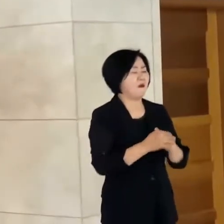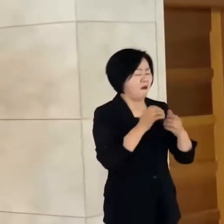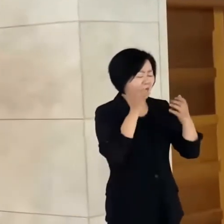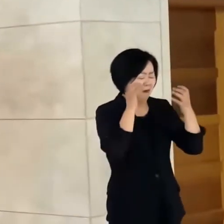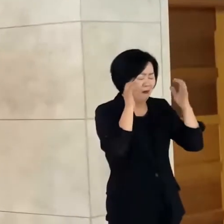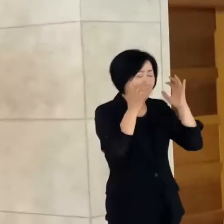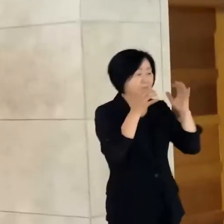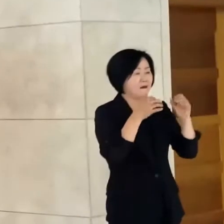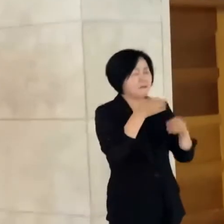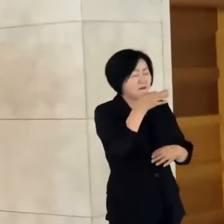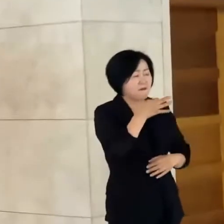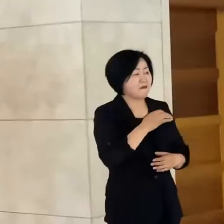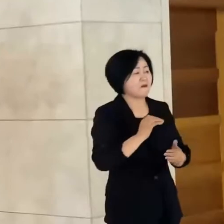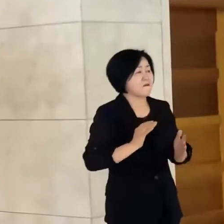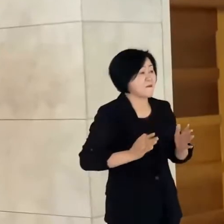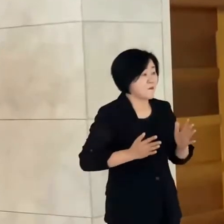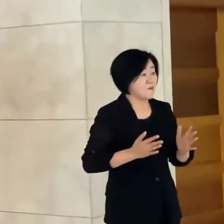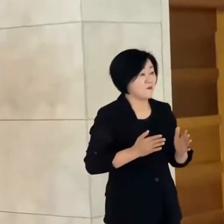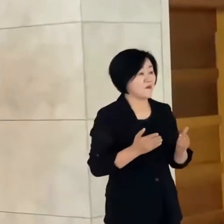정신없이 달려왔습니다.